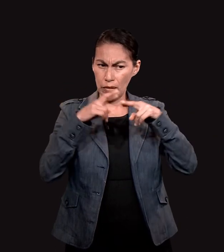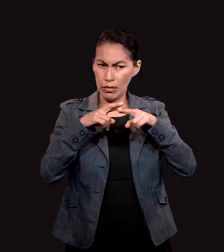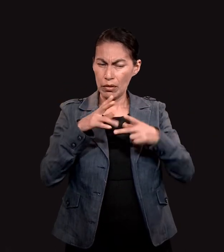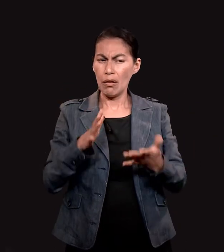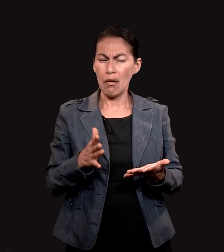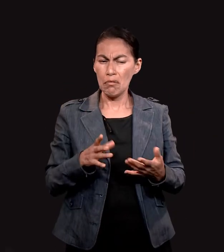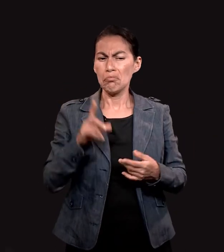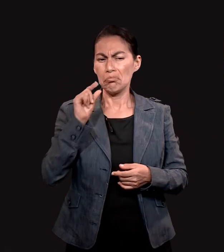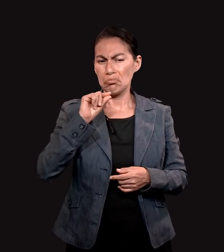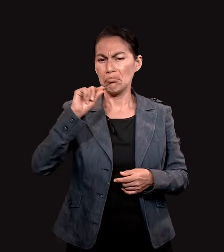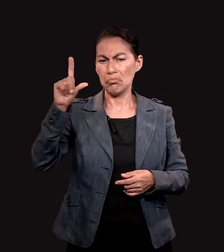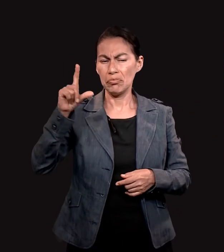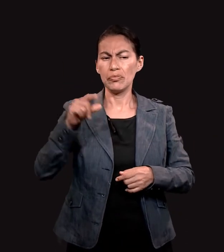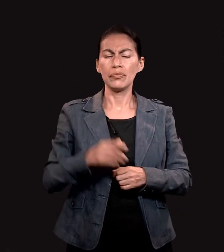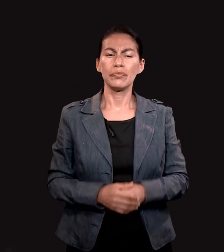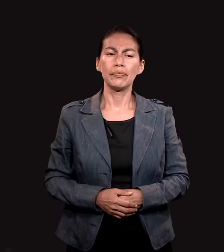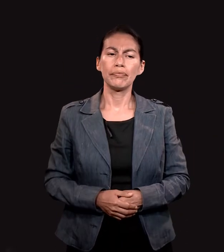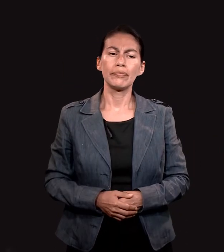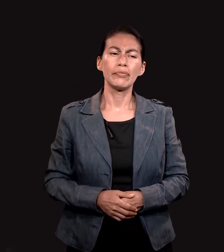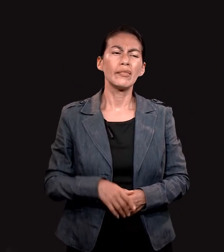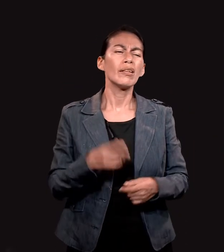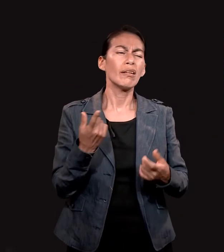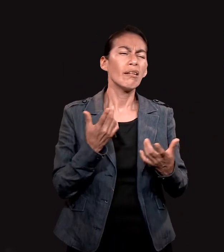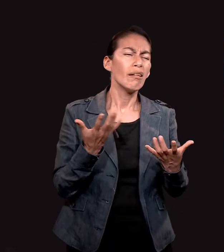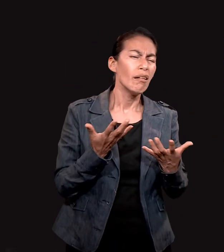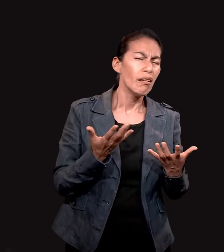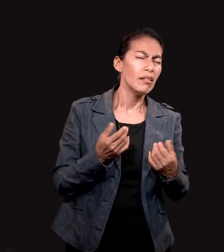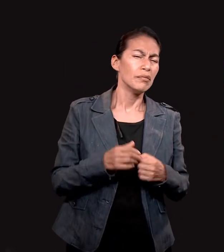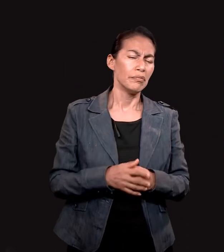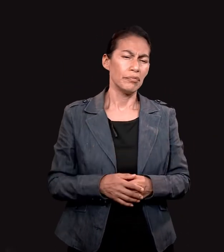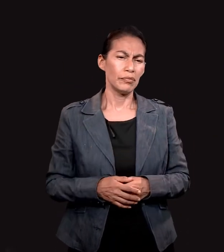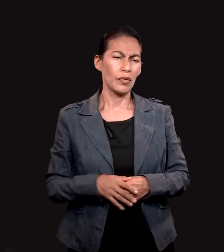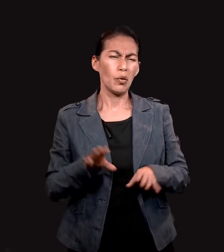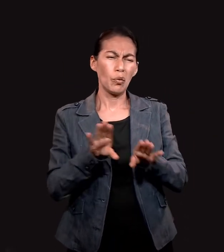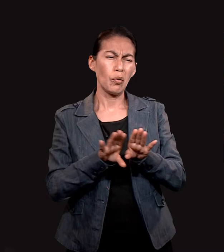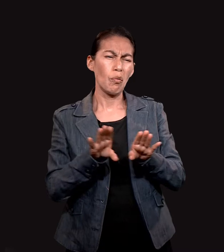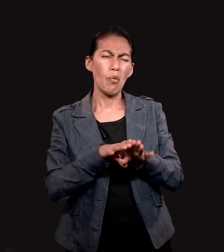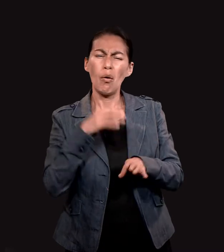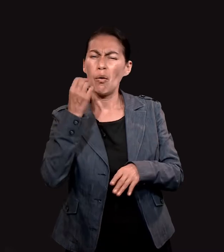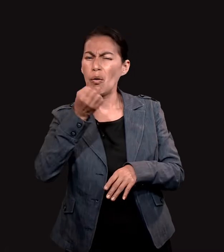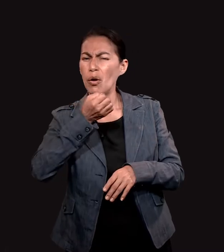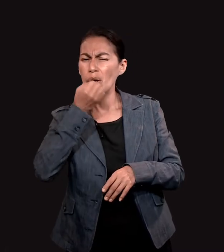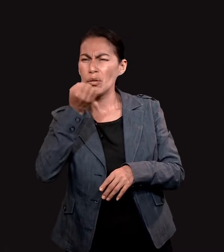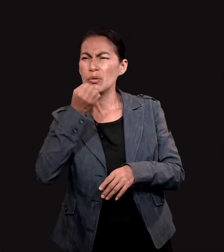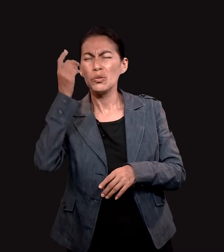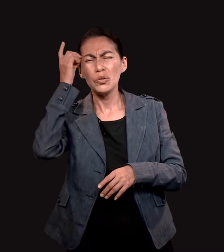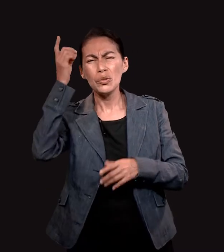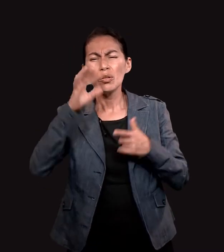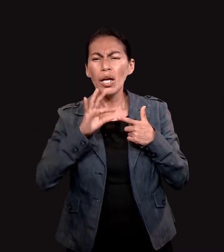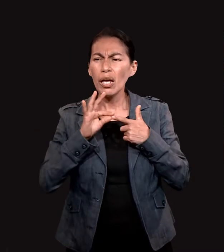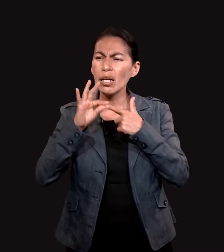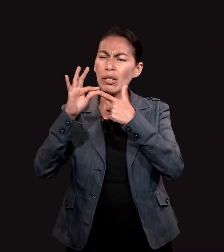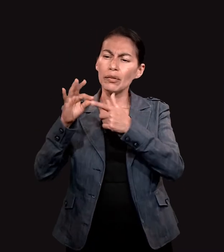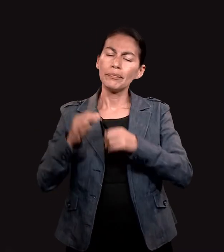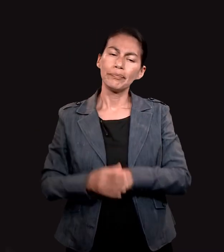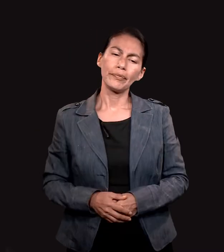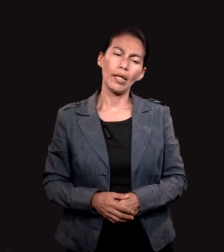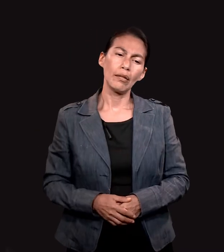la maestría aquí. Se casaron, ¿y qué pasó? ¿Cómo la oración fue guiando sus vidas? Cuando